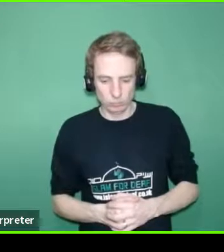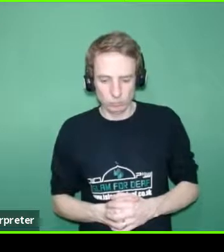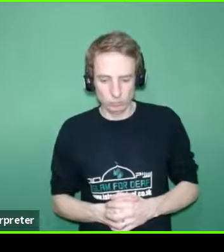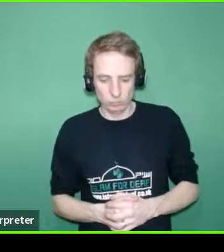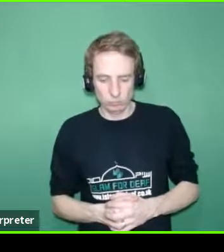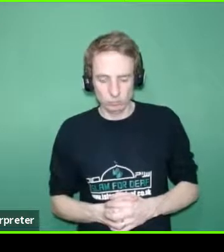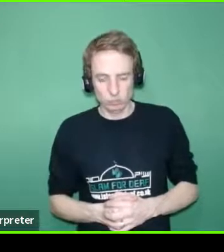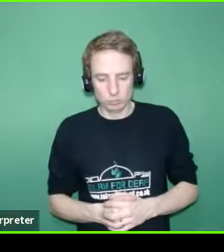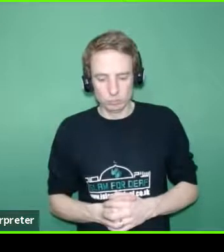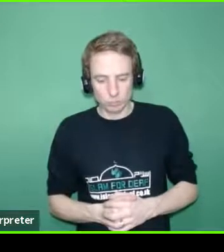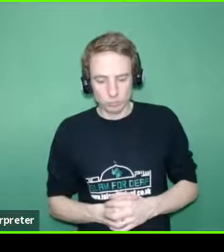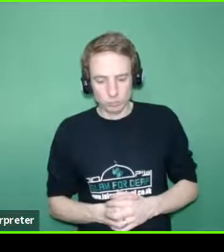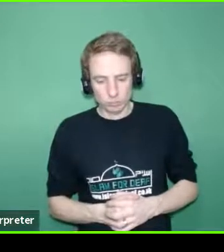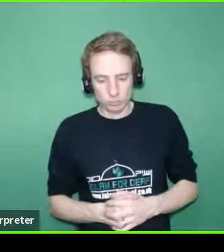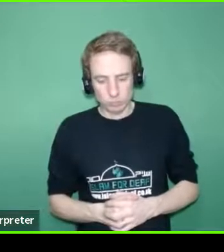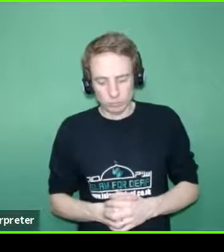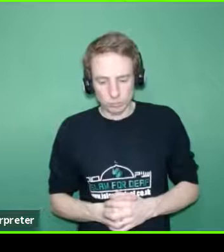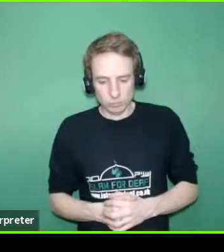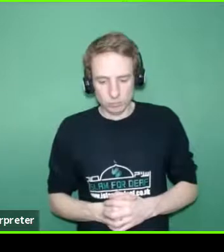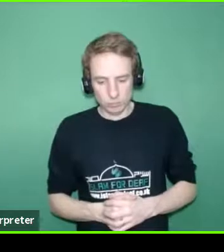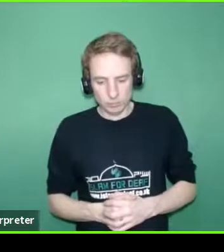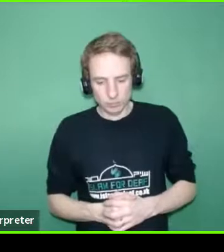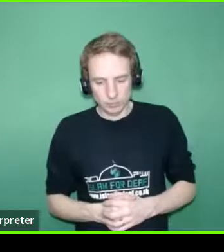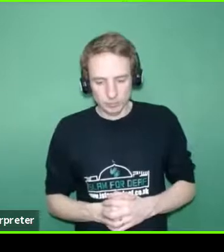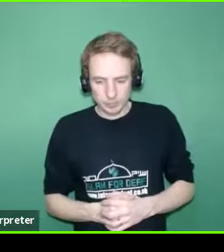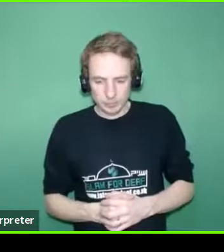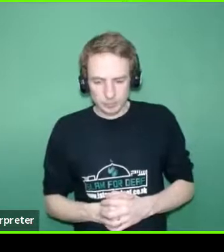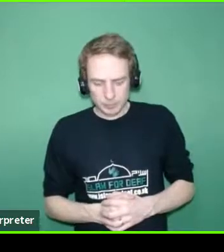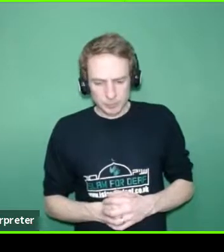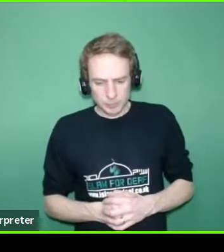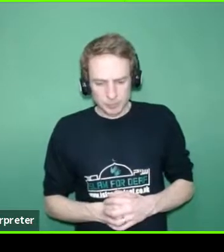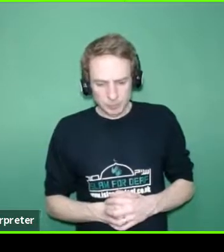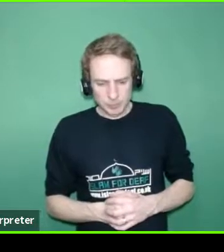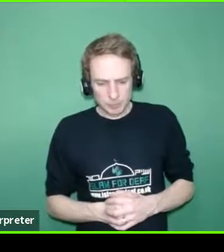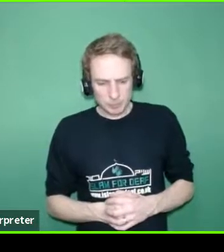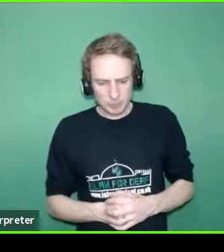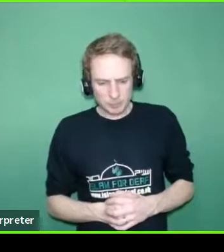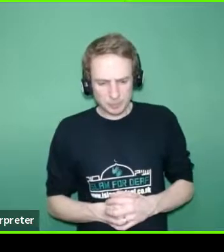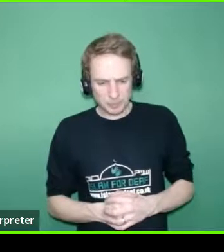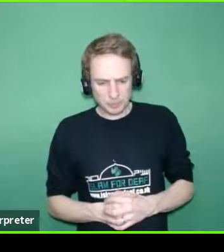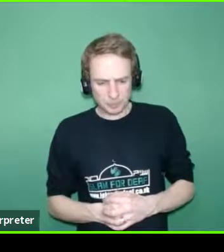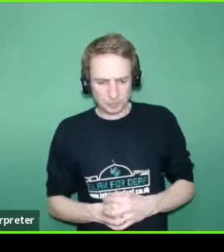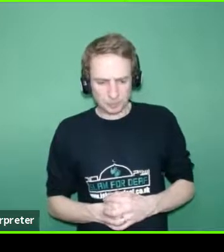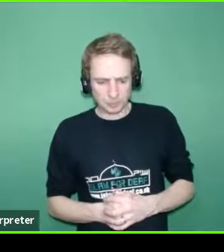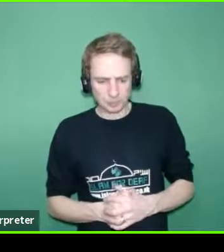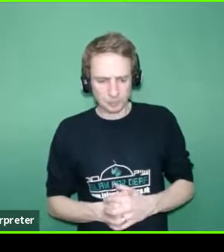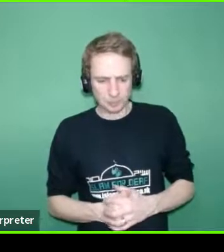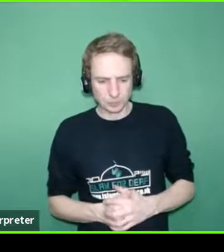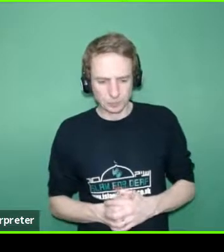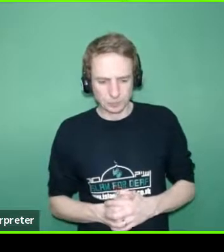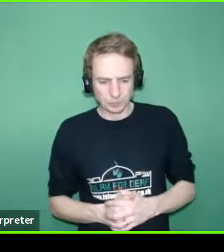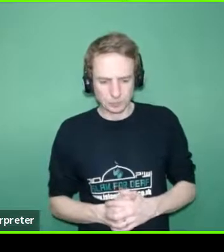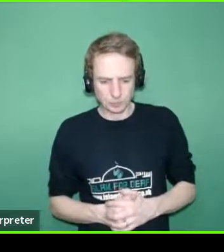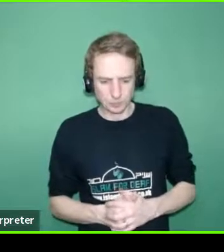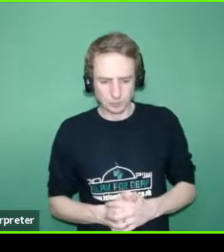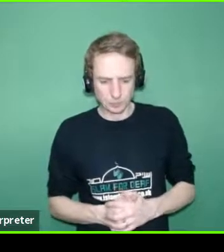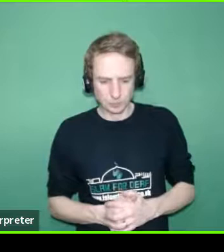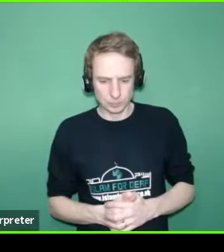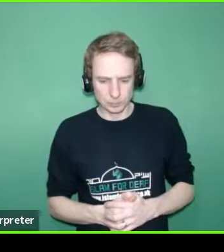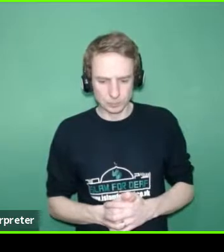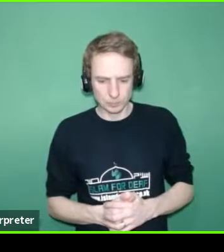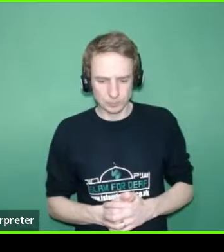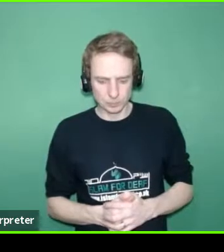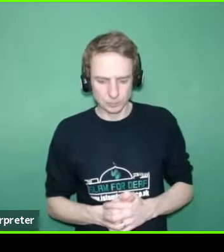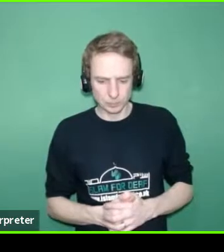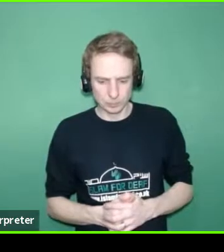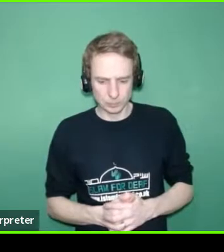26: فكلي واشربي وقري عينا فإما ترين من البشر أحدا فقولي إني نذرت للرحمن